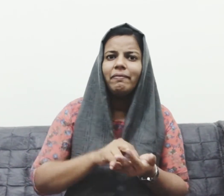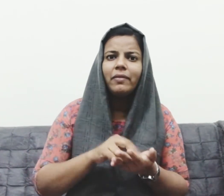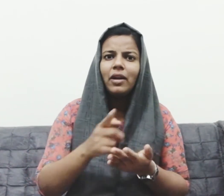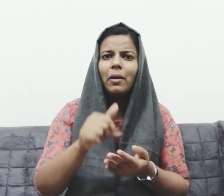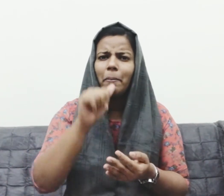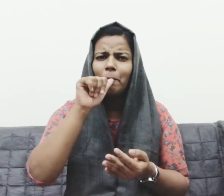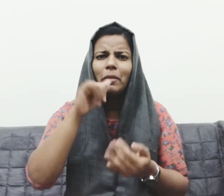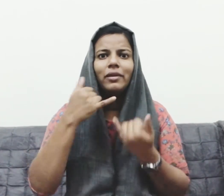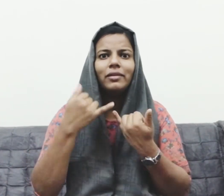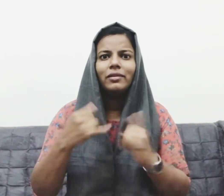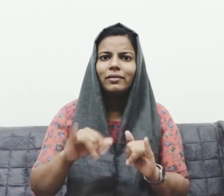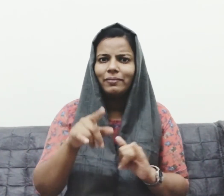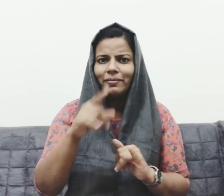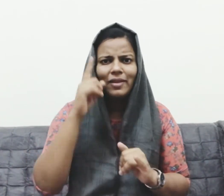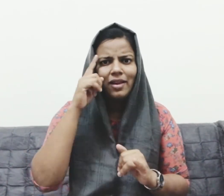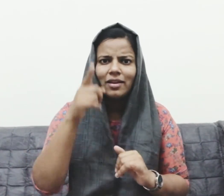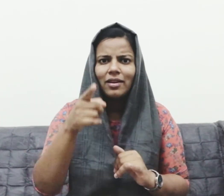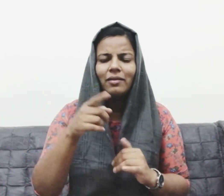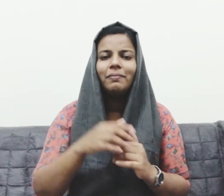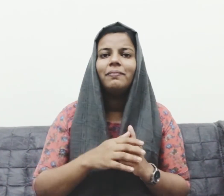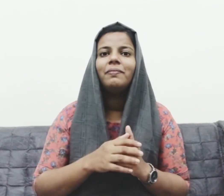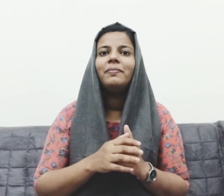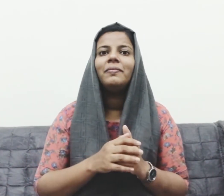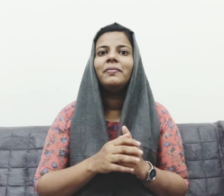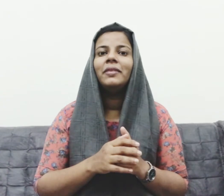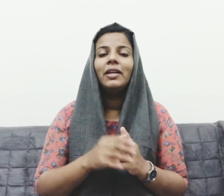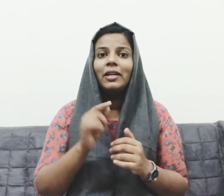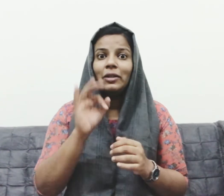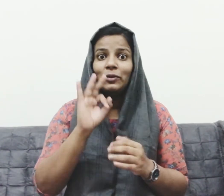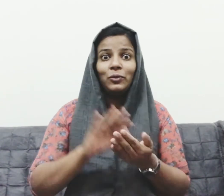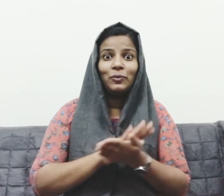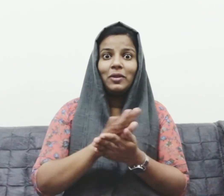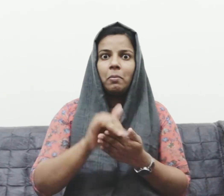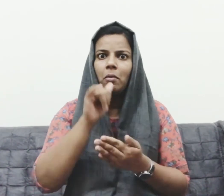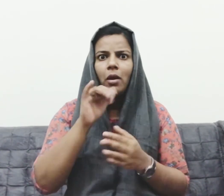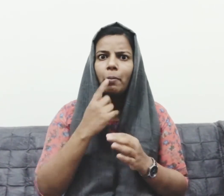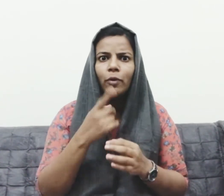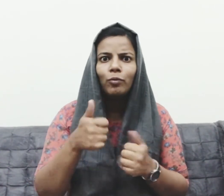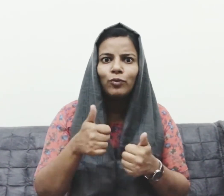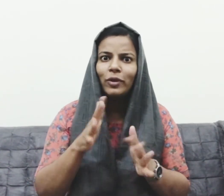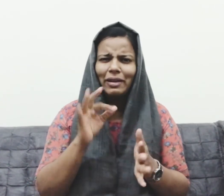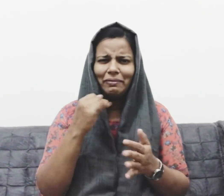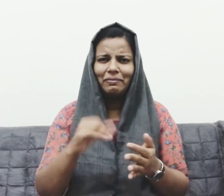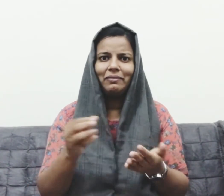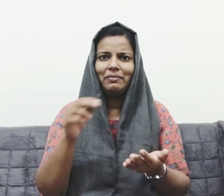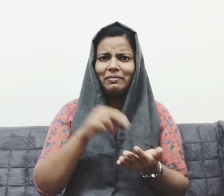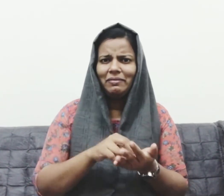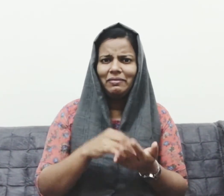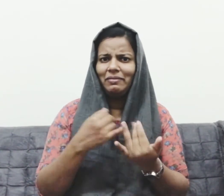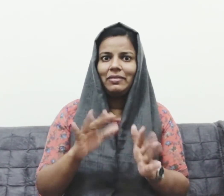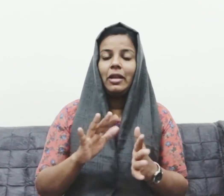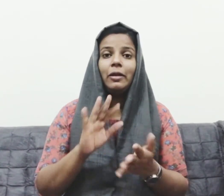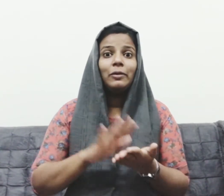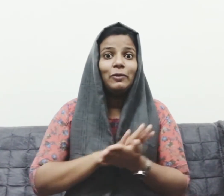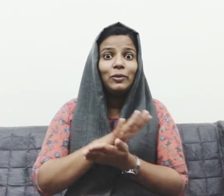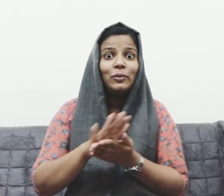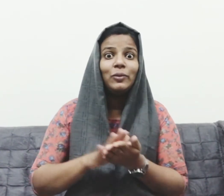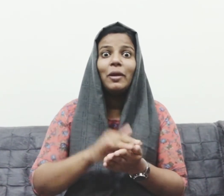ആ പാല് മലിനമായി എന്നാണ് നമ്മൾ പറയുന്നത്, അല്ലേ? ശുദ്ധമായ പാലെന്ന് നമുക്ക് പറയാൻ പറ്റത്തില്ല. മിനി ഞാനത്തെ ബൈബിൾ സ്റ്റഡി പറഞ്ഞില്ലേ, ശുദ്ധമായ